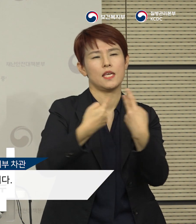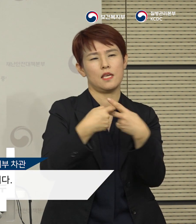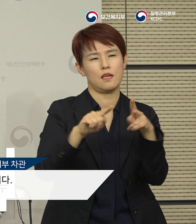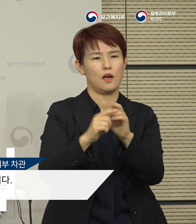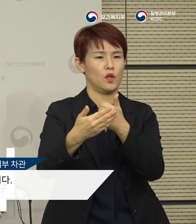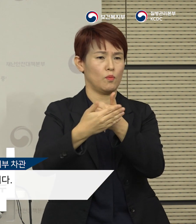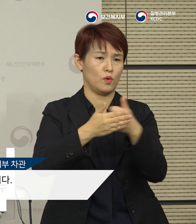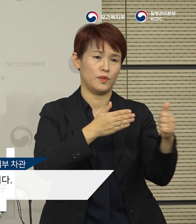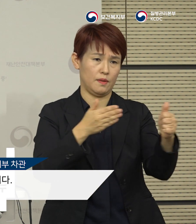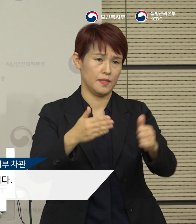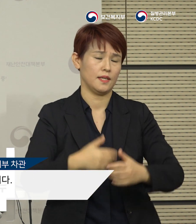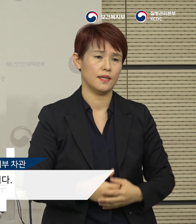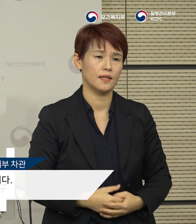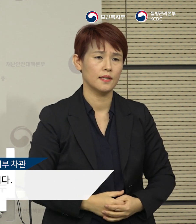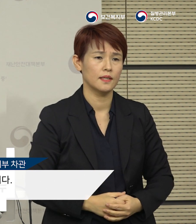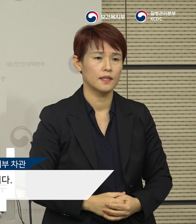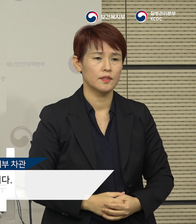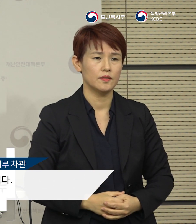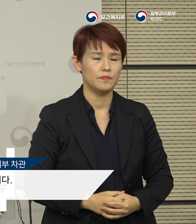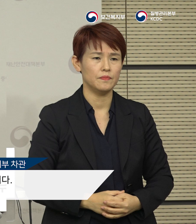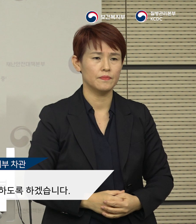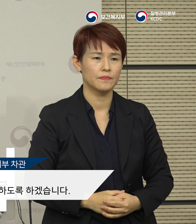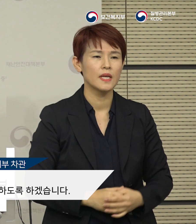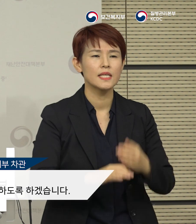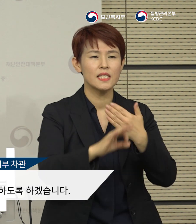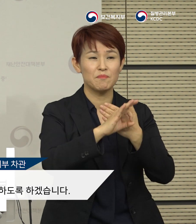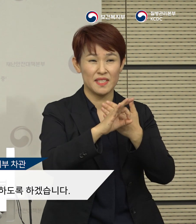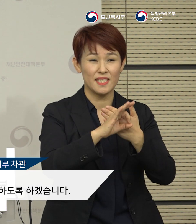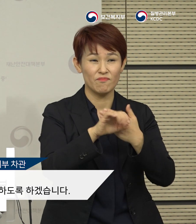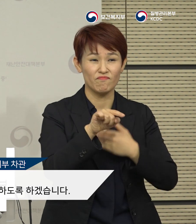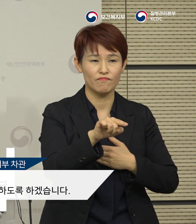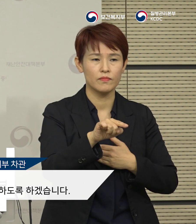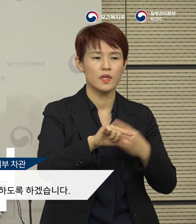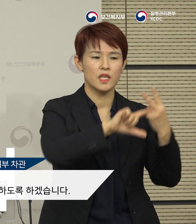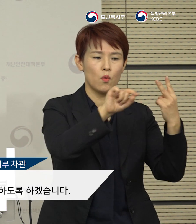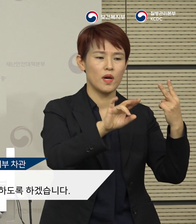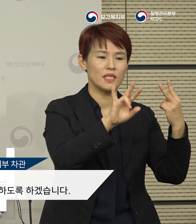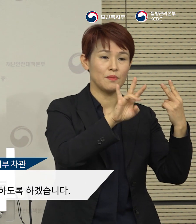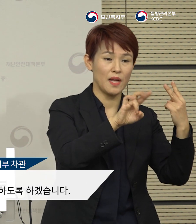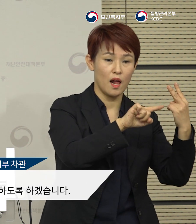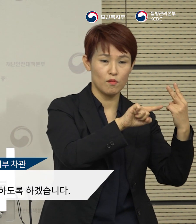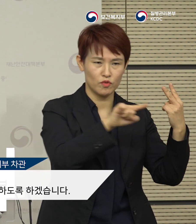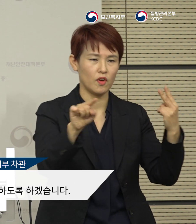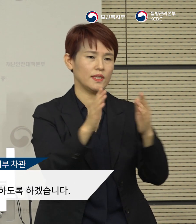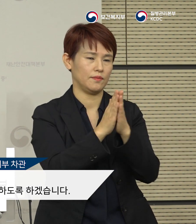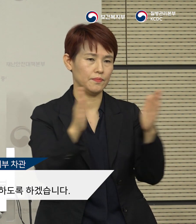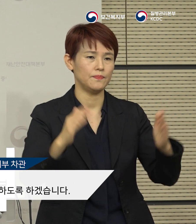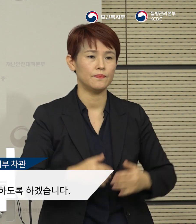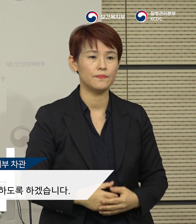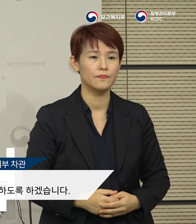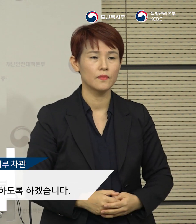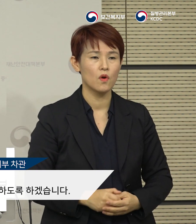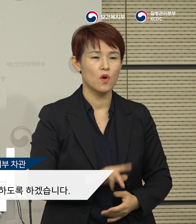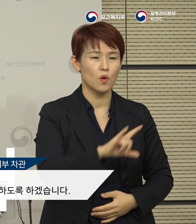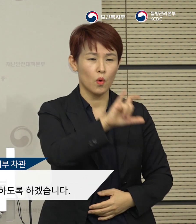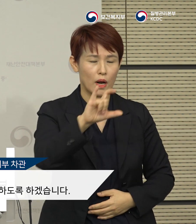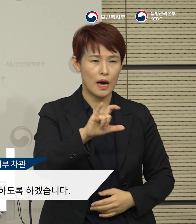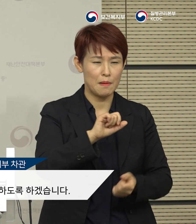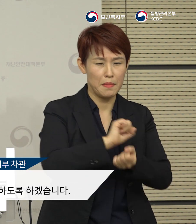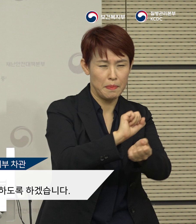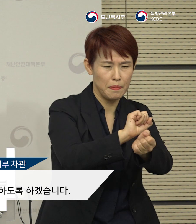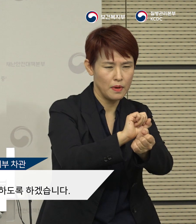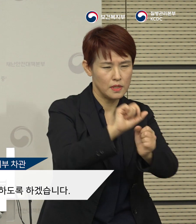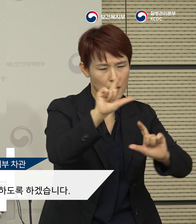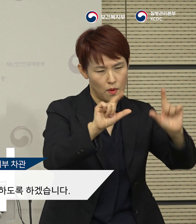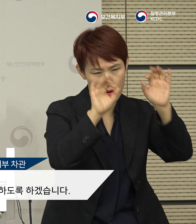적극적인 이해와 협조를 당부드립니다. 이 한시적인 조치는 2월 24일부터 시행되고 있고